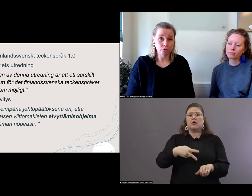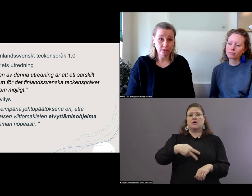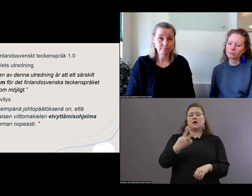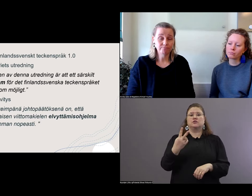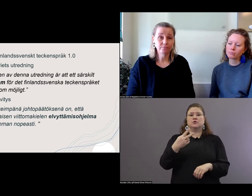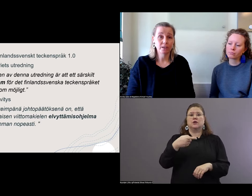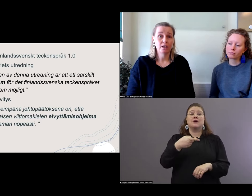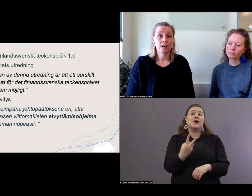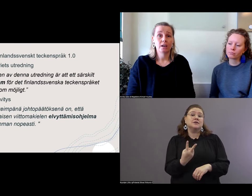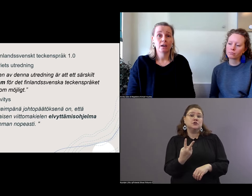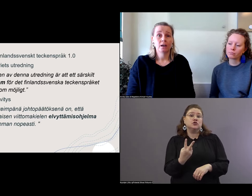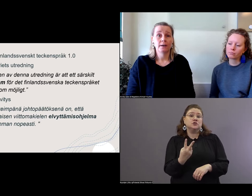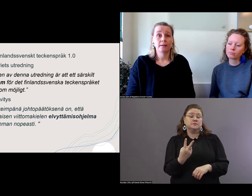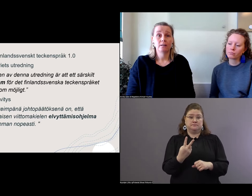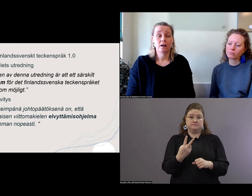2012